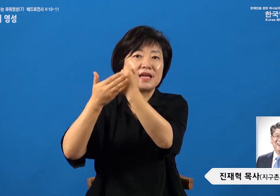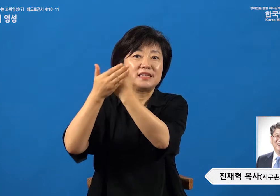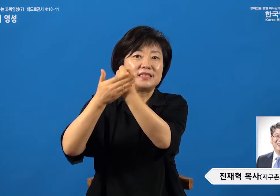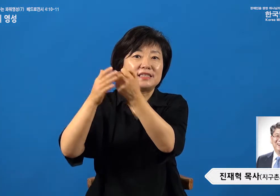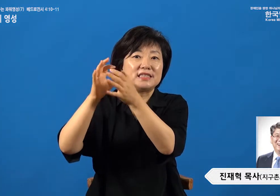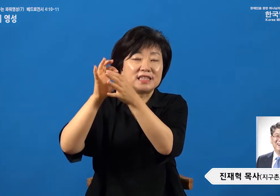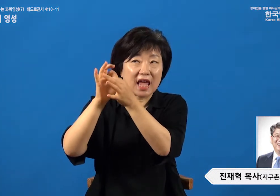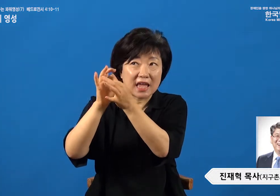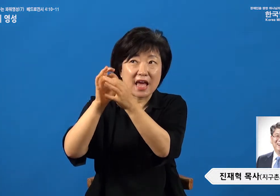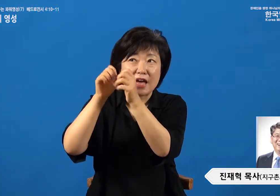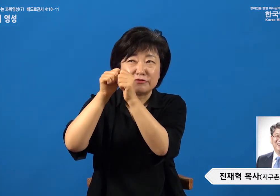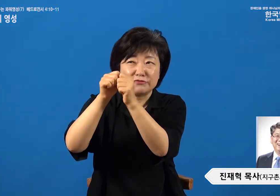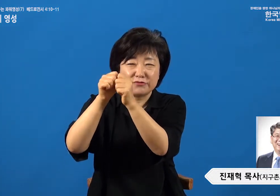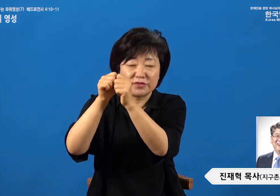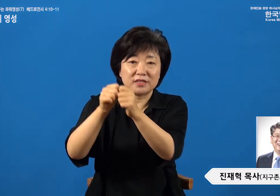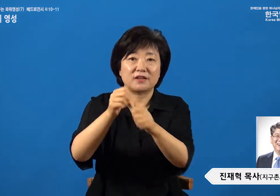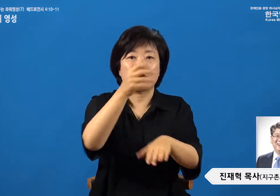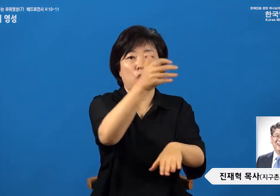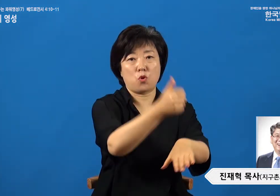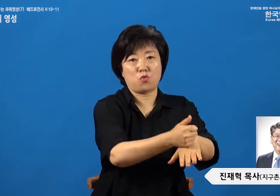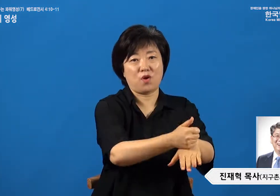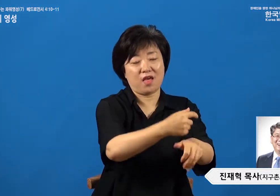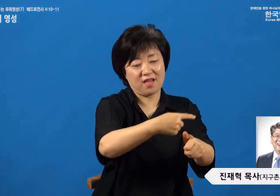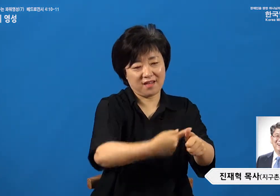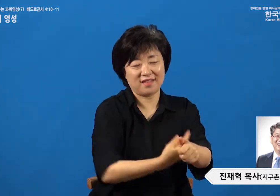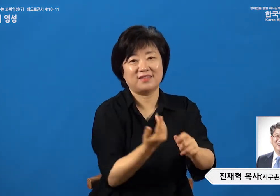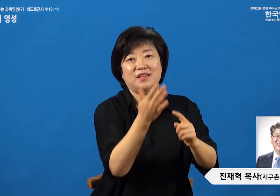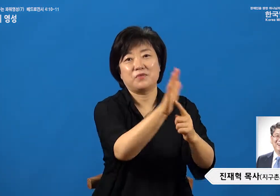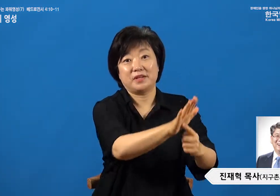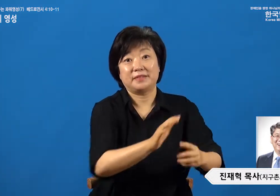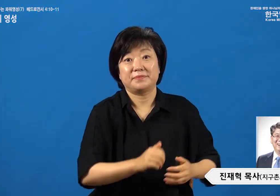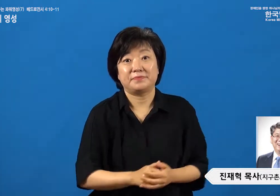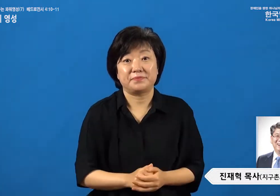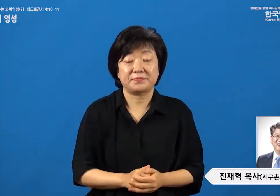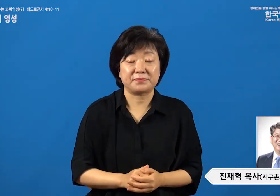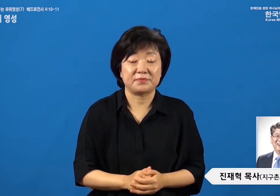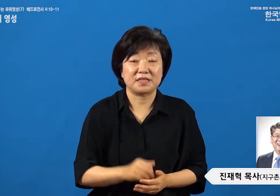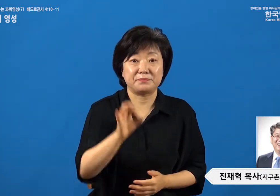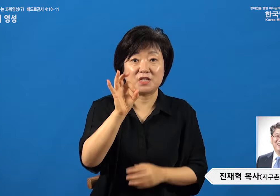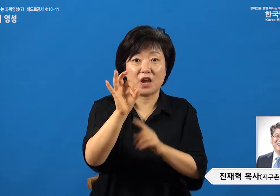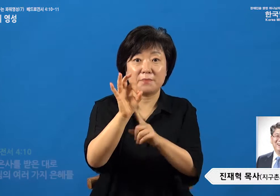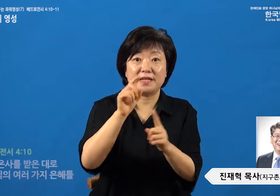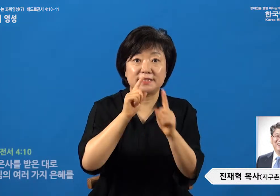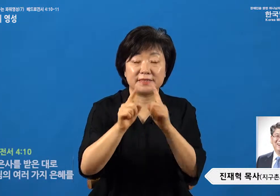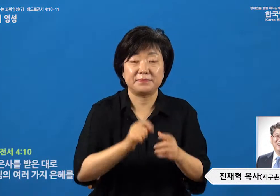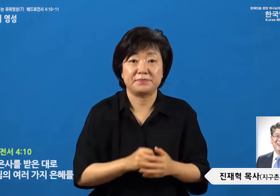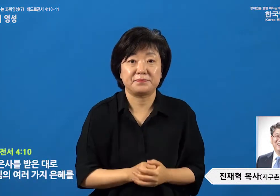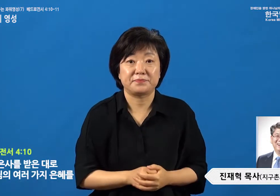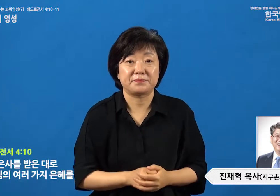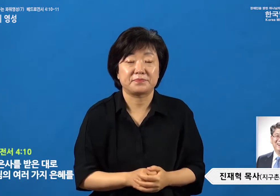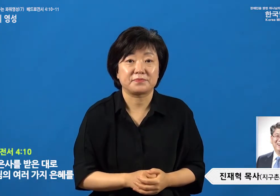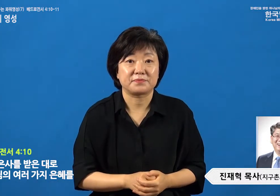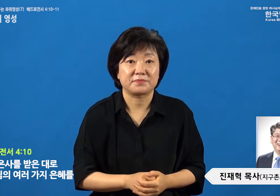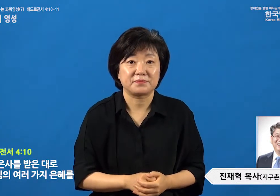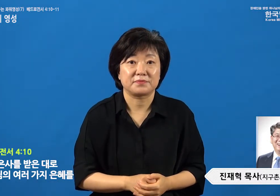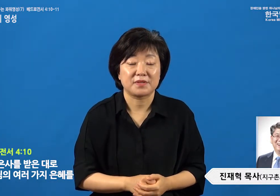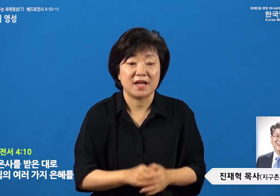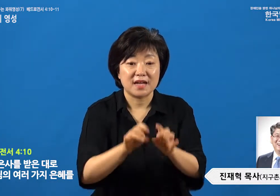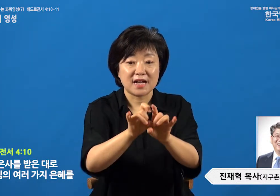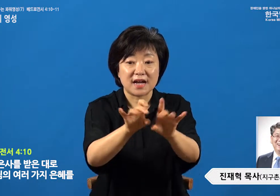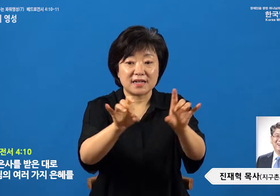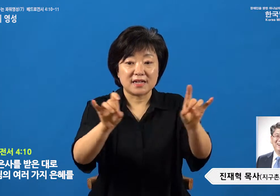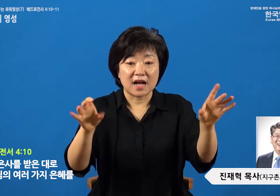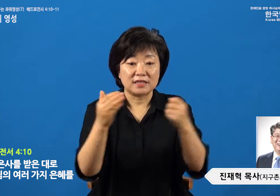구체적인 결과입니다. 자, 10절 말씀을 한번 보십시오. 한번 같이 읽겠습니다.